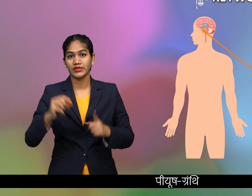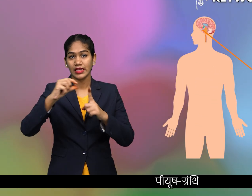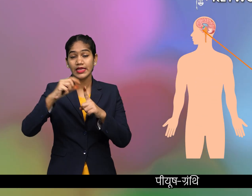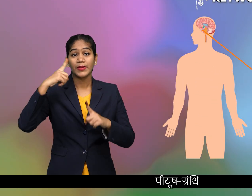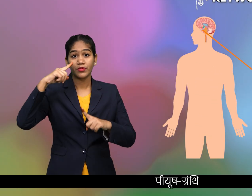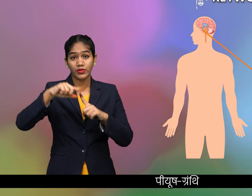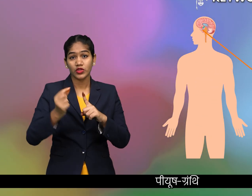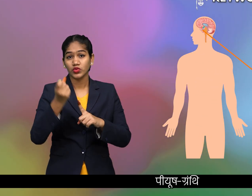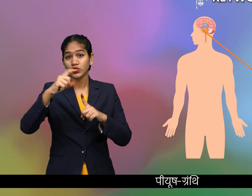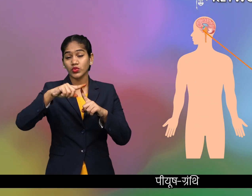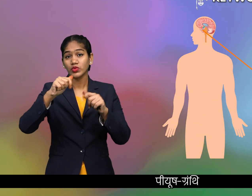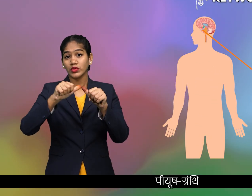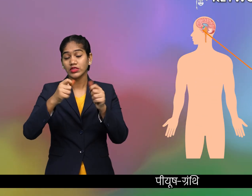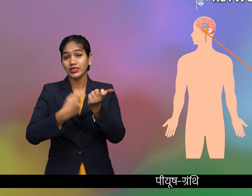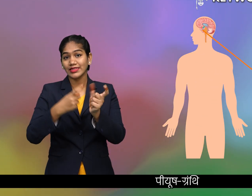पीयूष ग्रंथि,